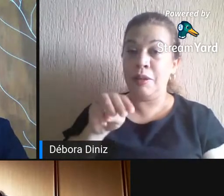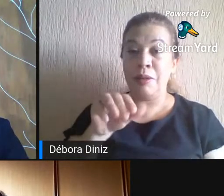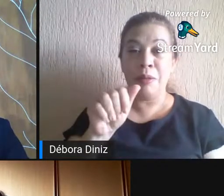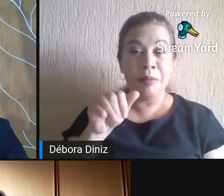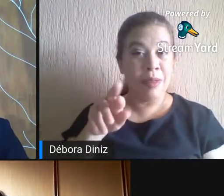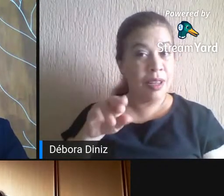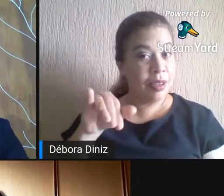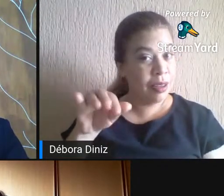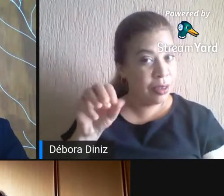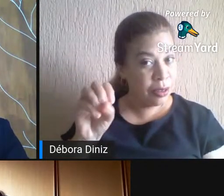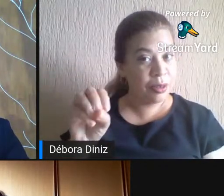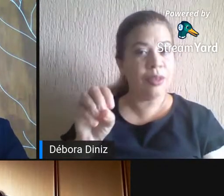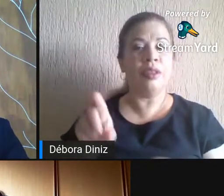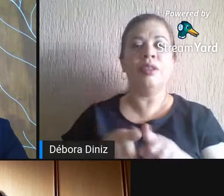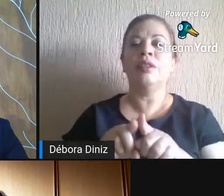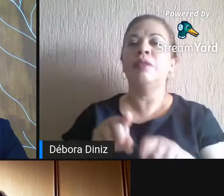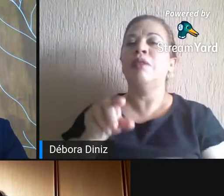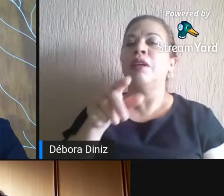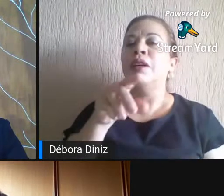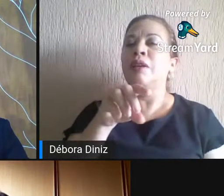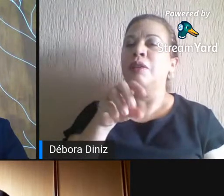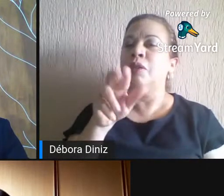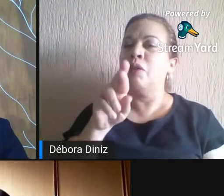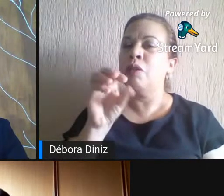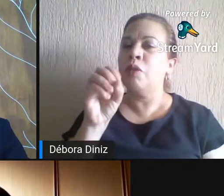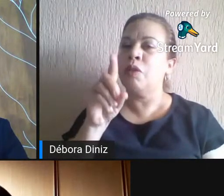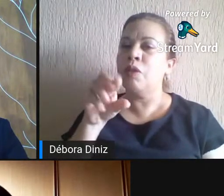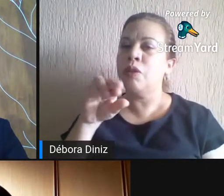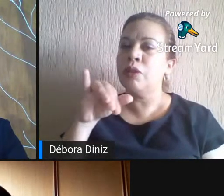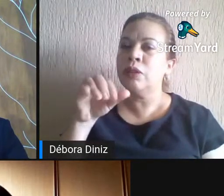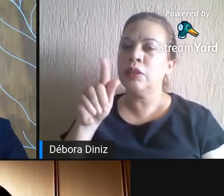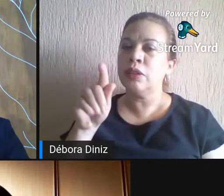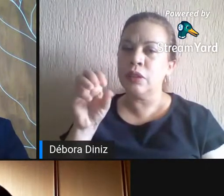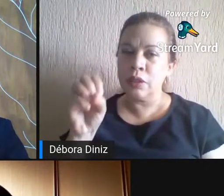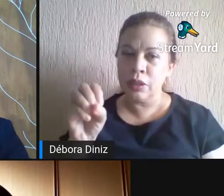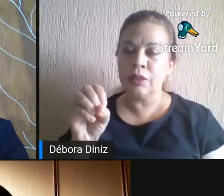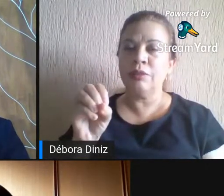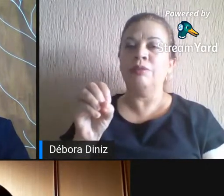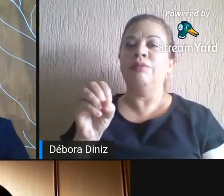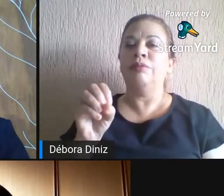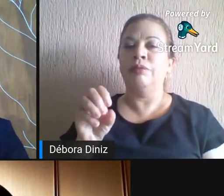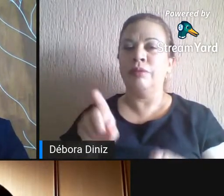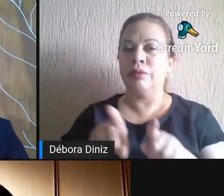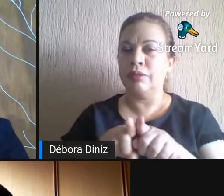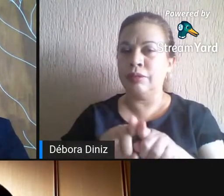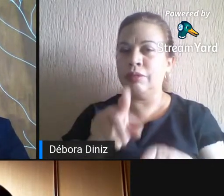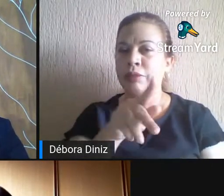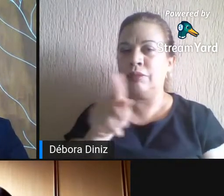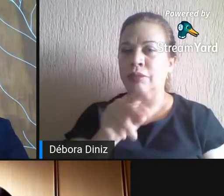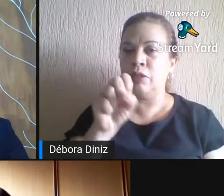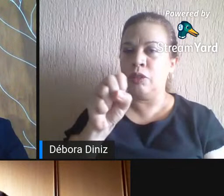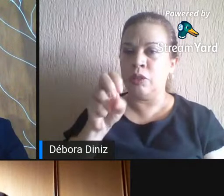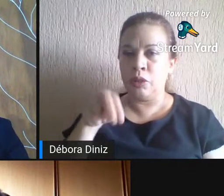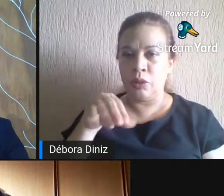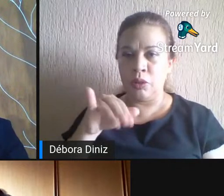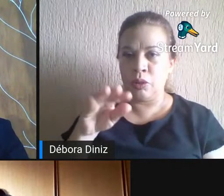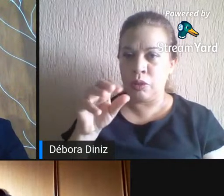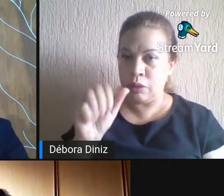Farias, Rodrigo Bose Ferretti, Onísio Nascimento de Almeida e Sônia Pinto de Albuquerque